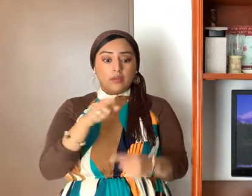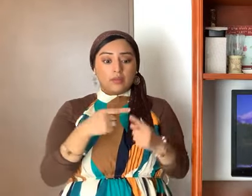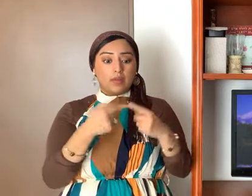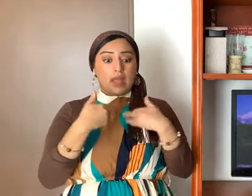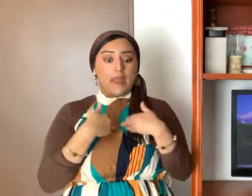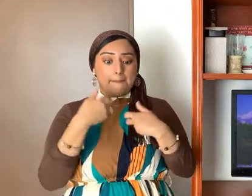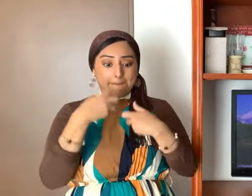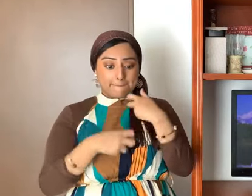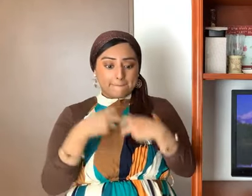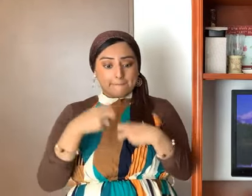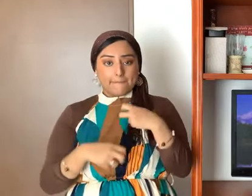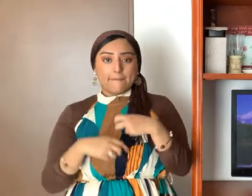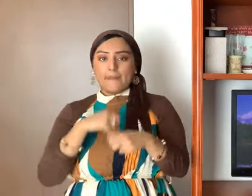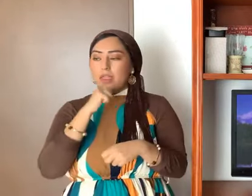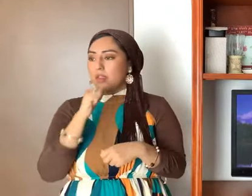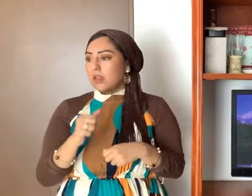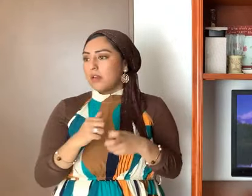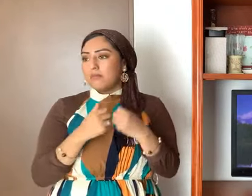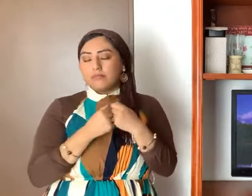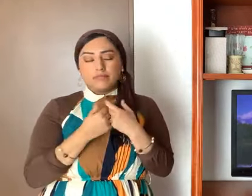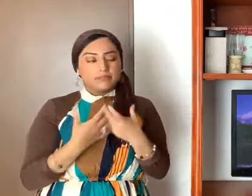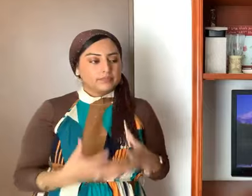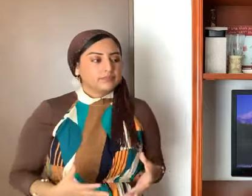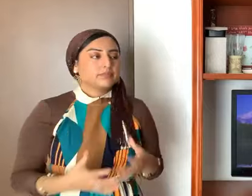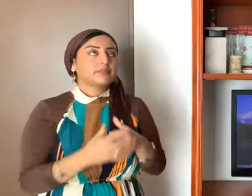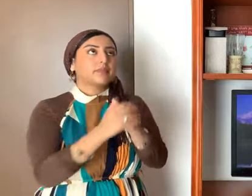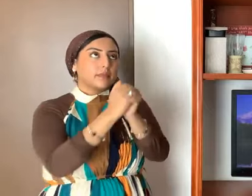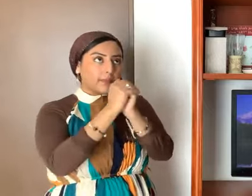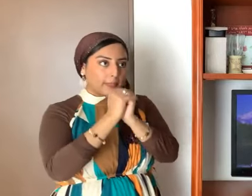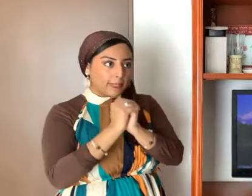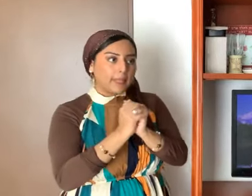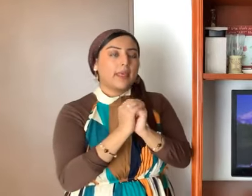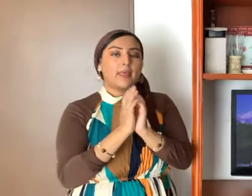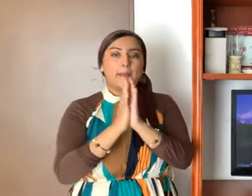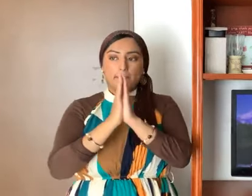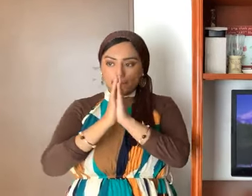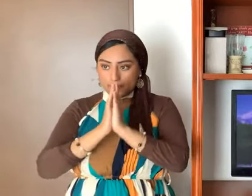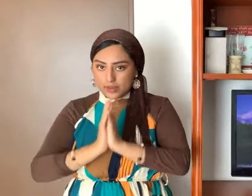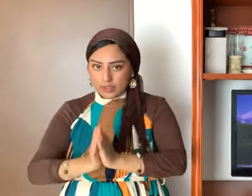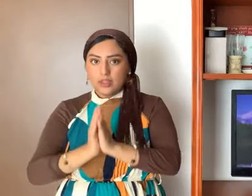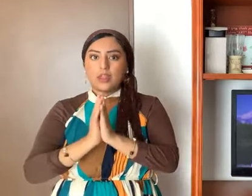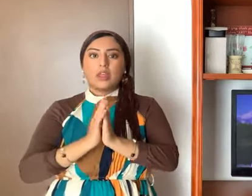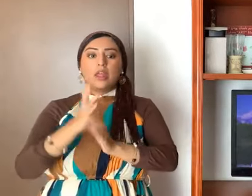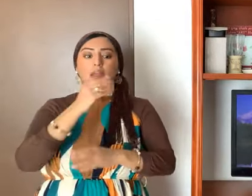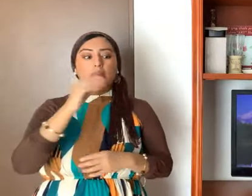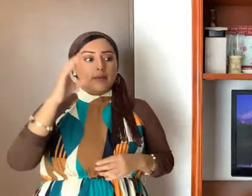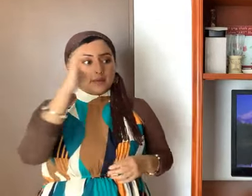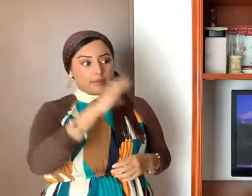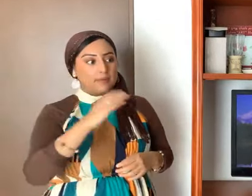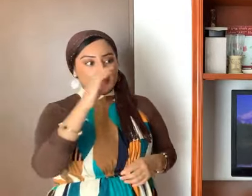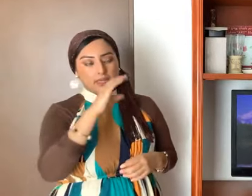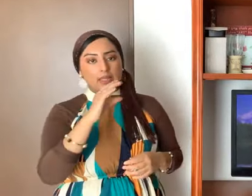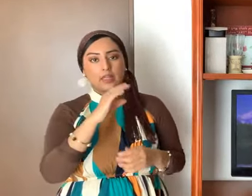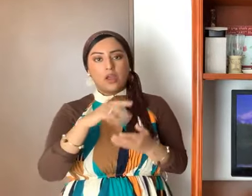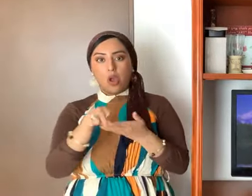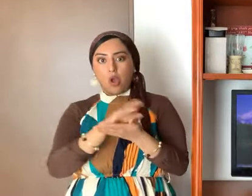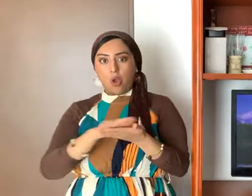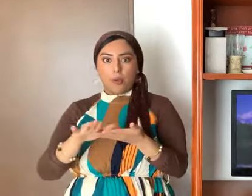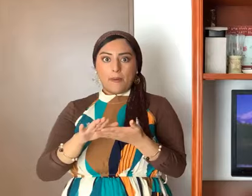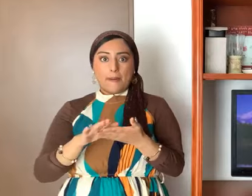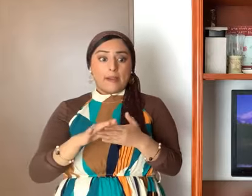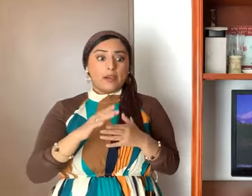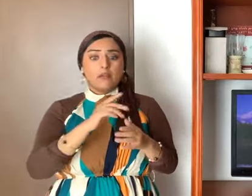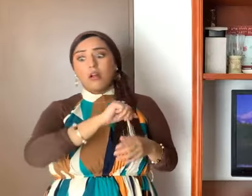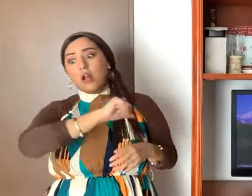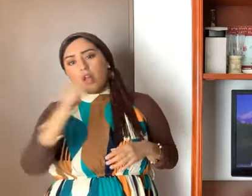sobrevienen pruebas, no desmayan, claman, oran, gimen y buscan a los Kadoshim. ¿Y el